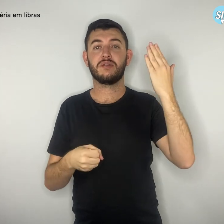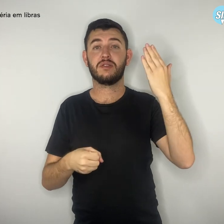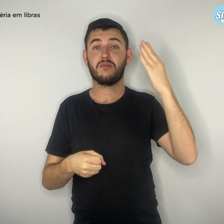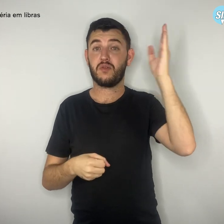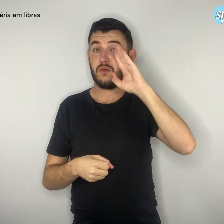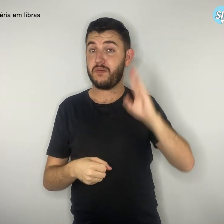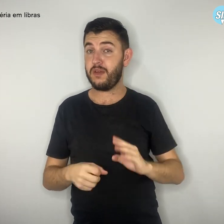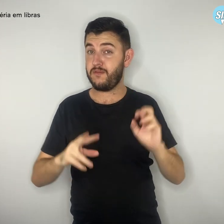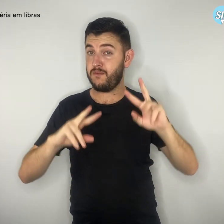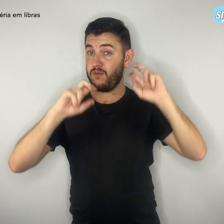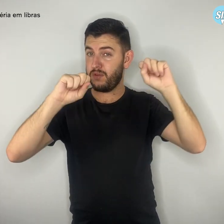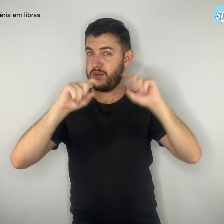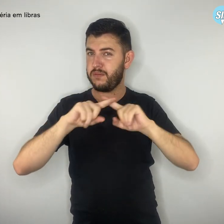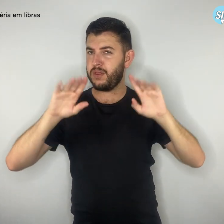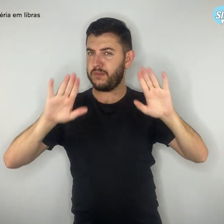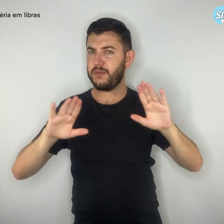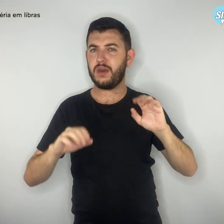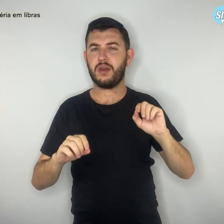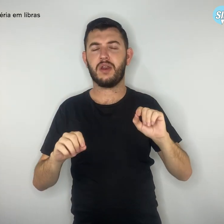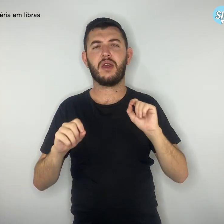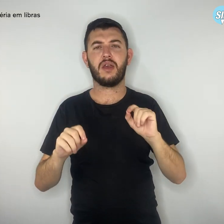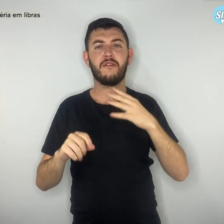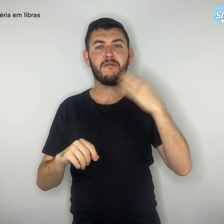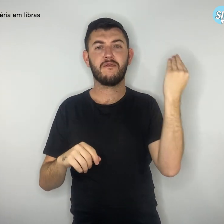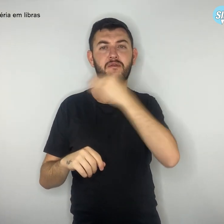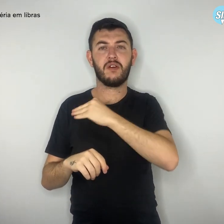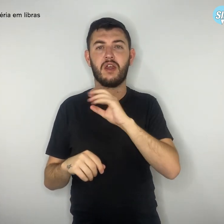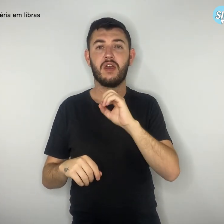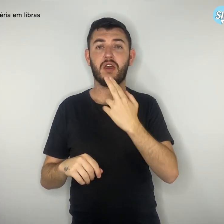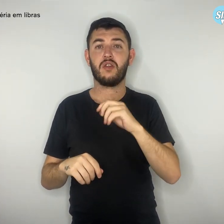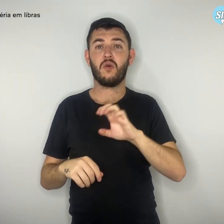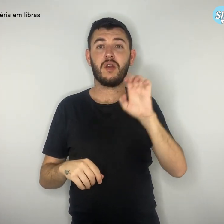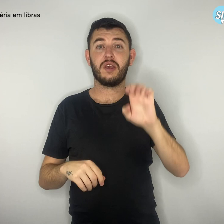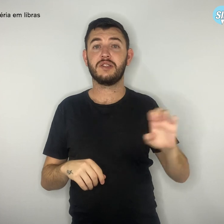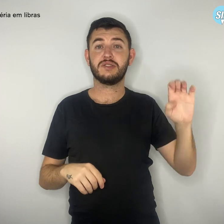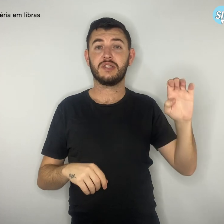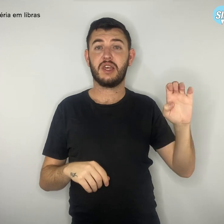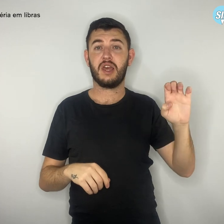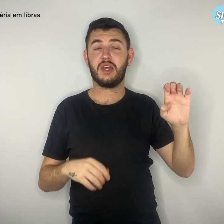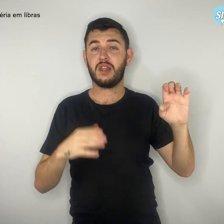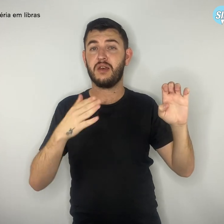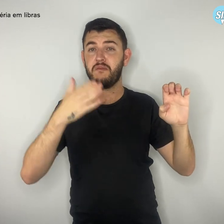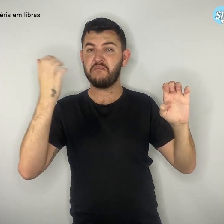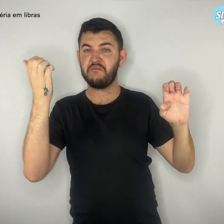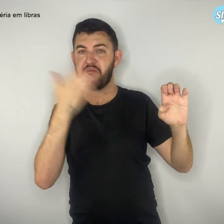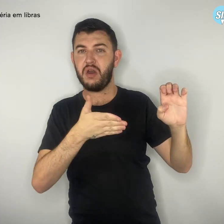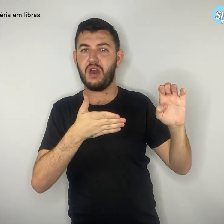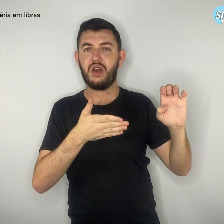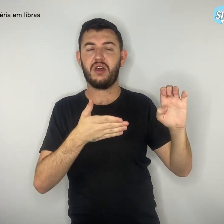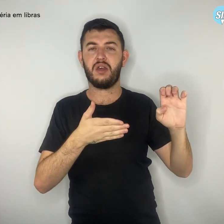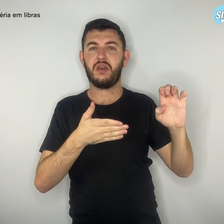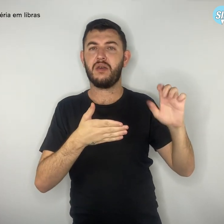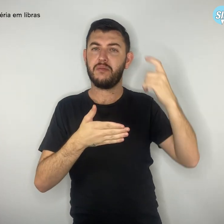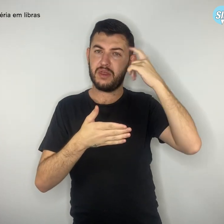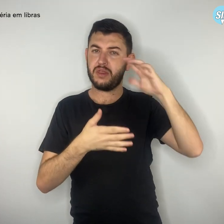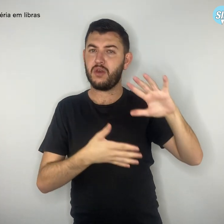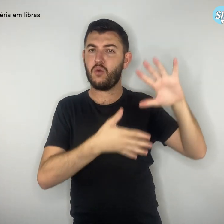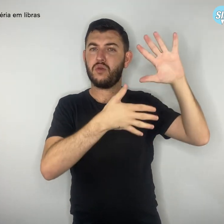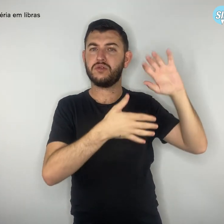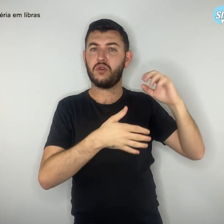o fascismo no Brasil. Enfraquecer e desrespeitar a esquerda em nível continental e